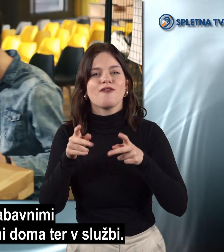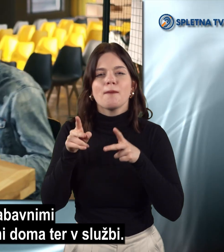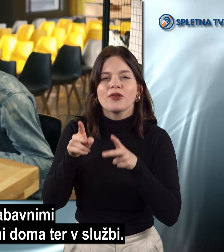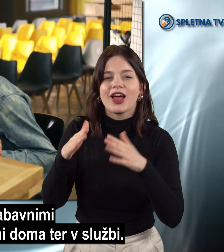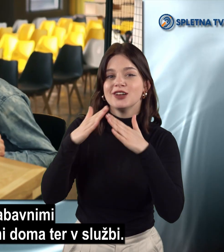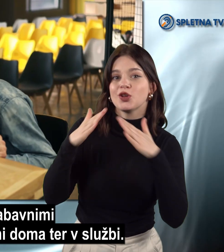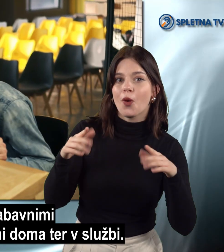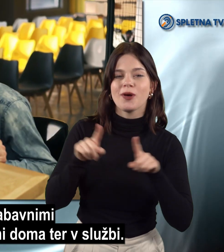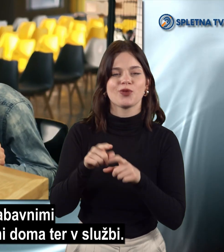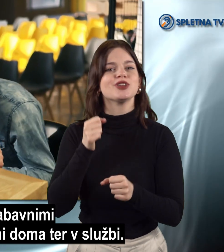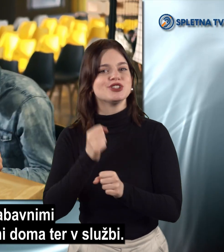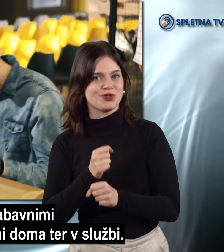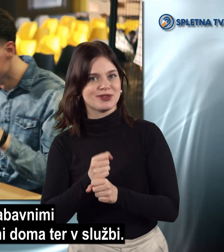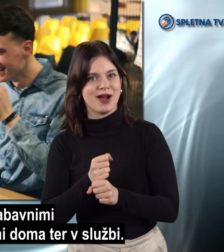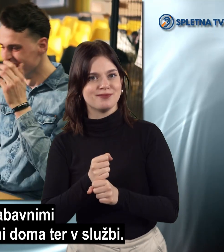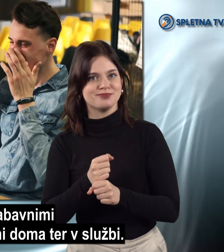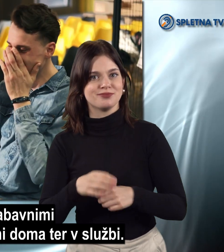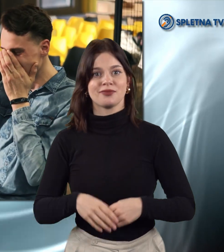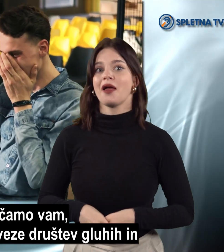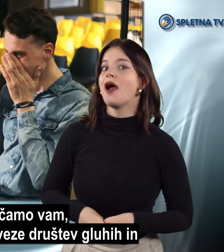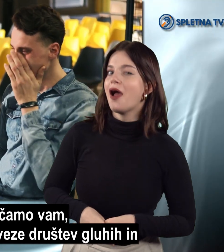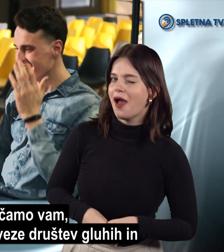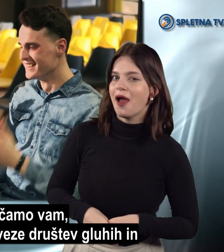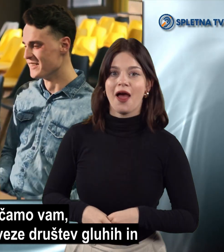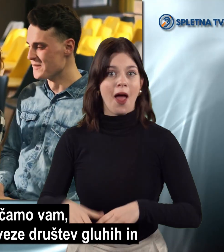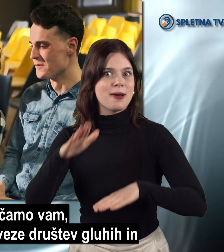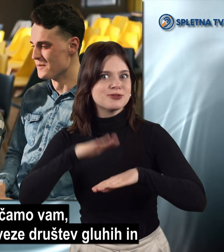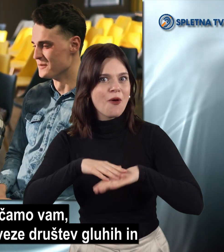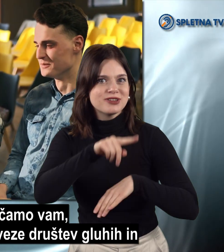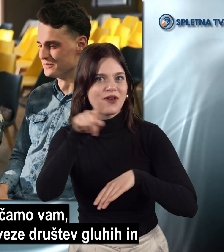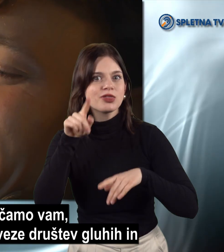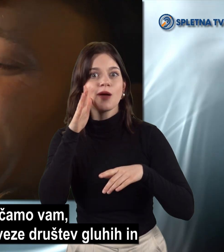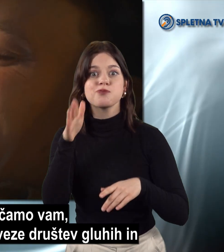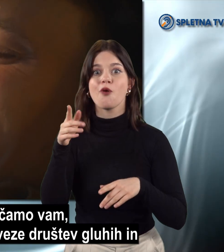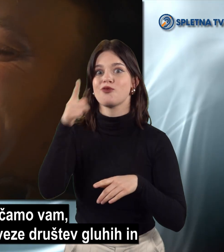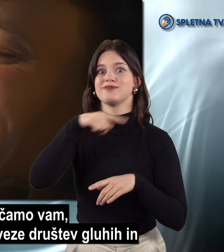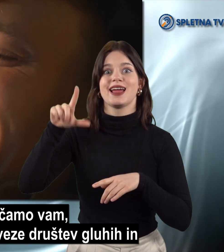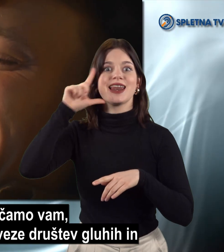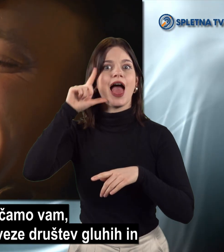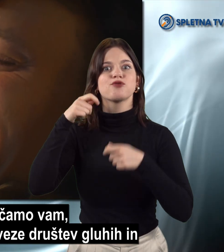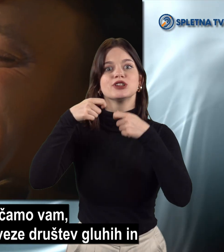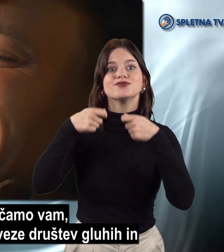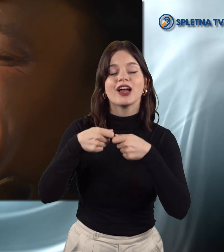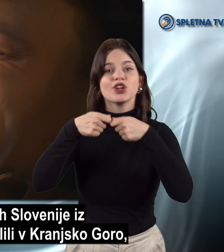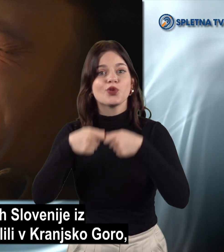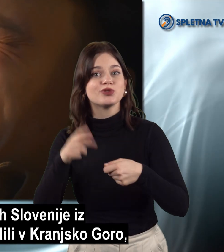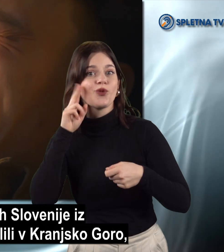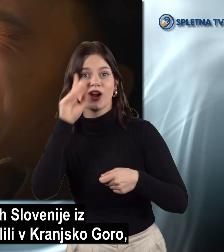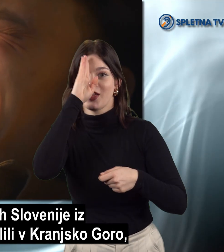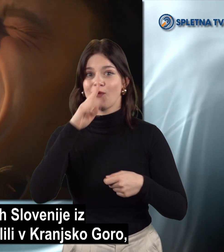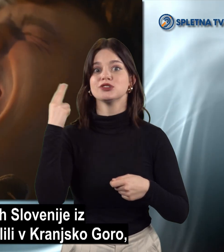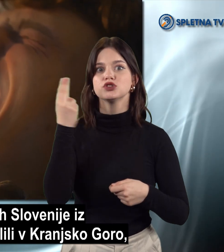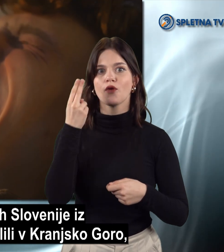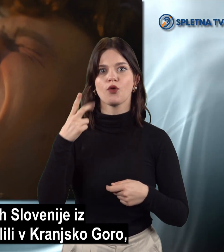zabavnimi potegavščinami doma ter v službi. Sporočamo vam, da bodo sedež Zveze društev gluhih in